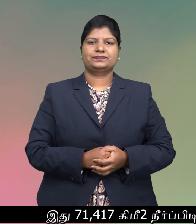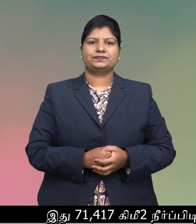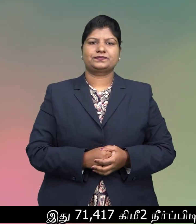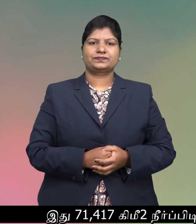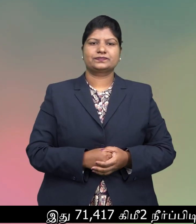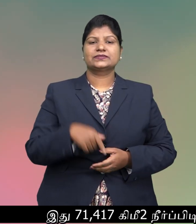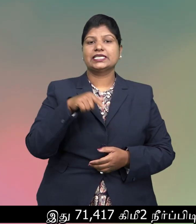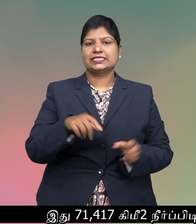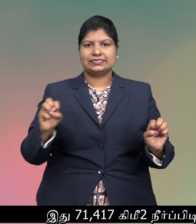இது